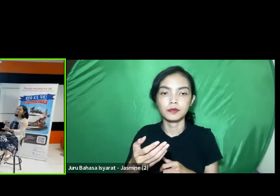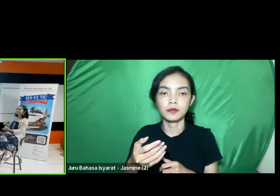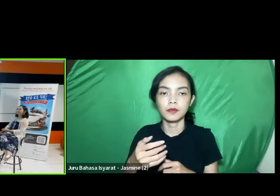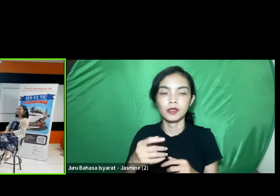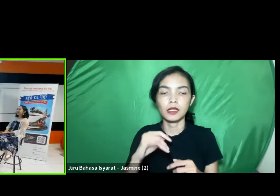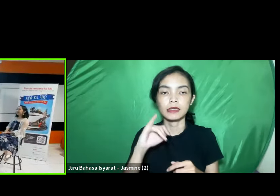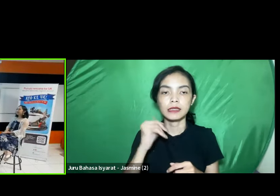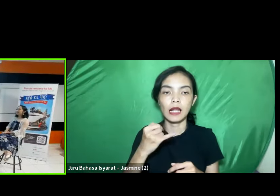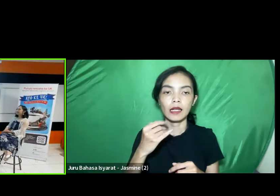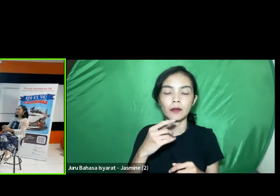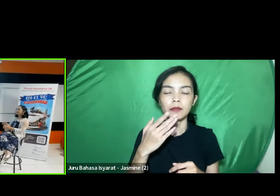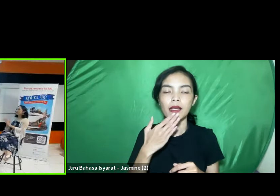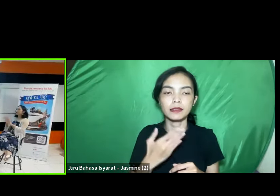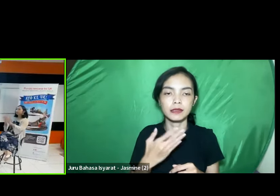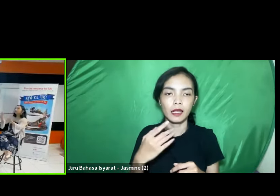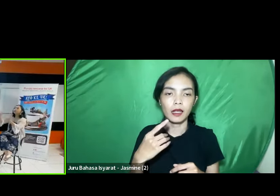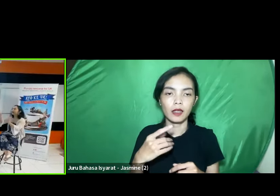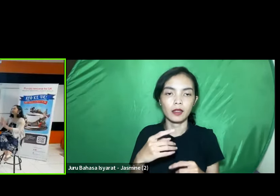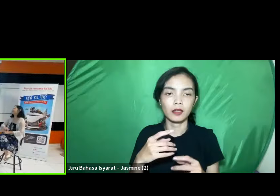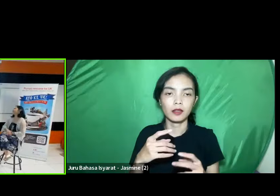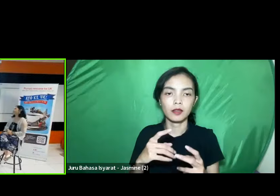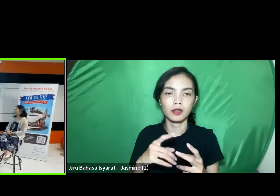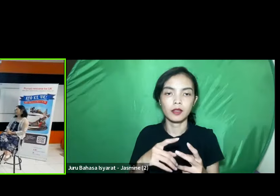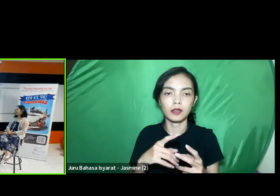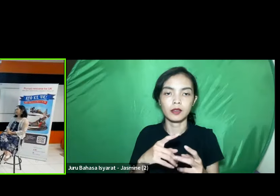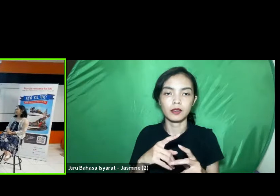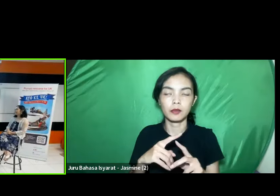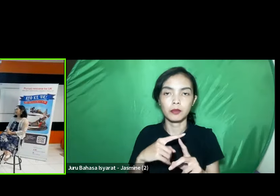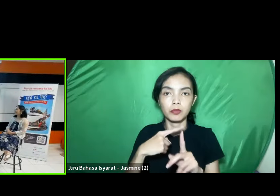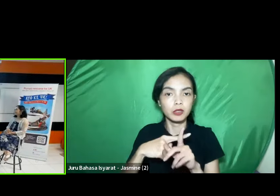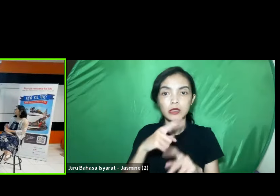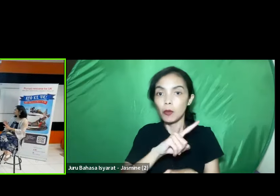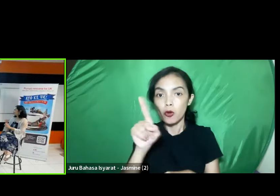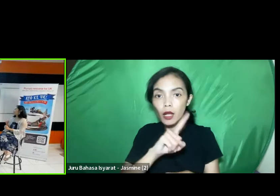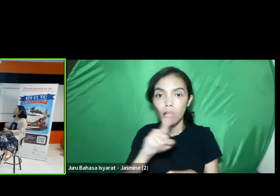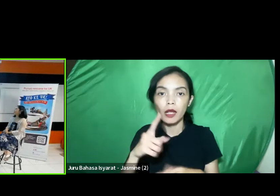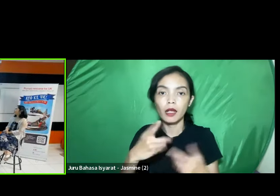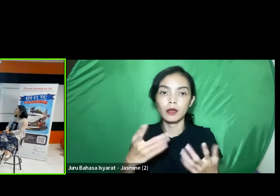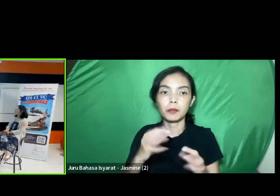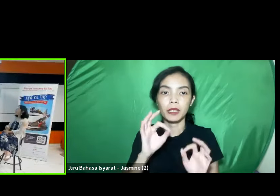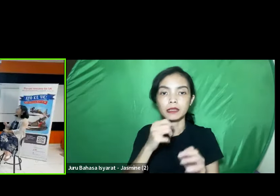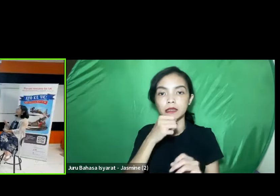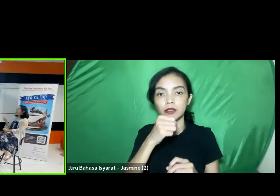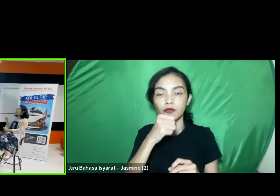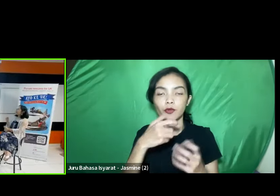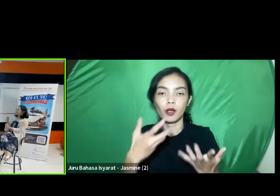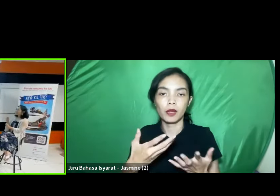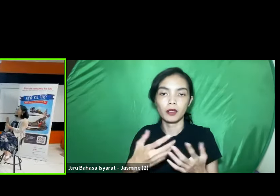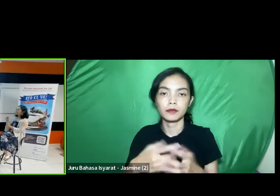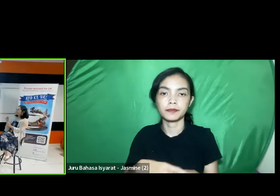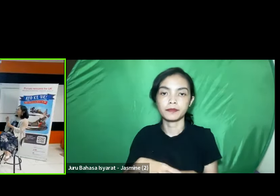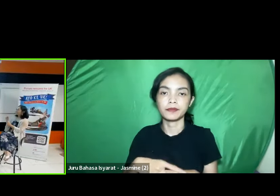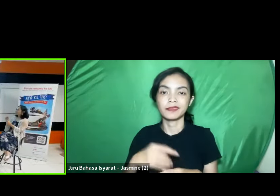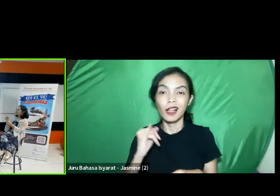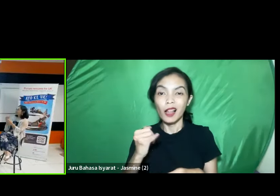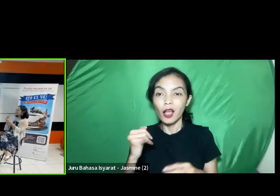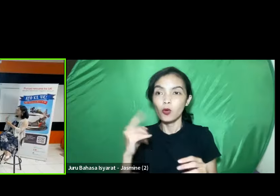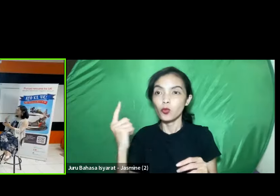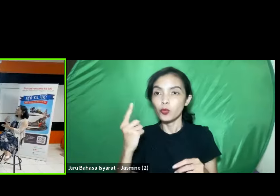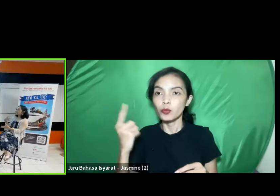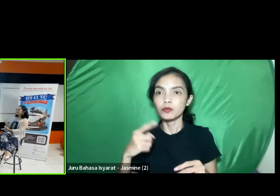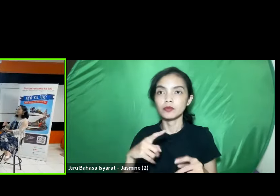mistakes dan yang kayak Don't do that gitu ketika interview Nah mungkin hal-hal dari